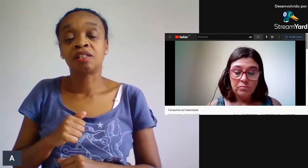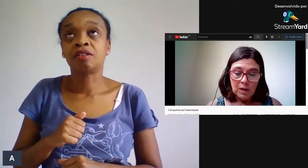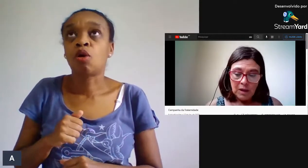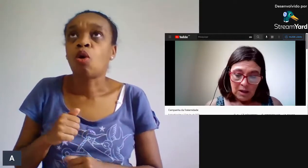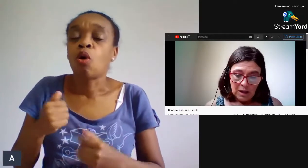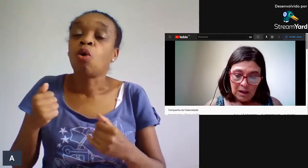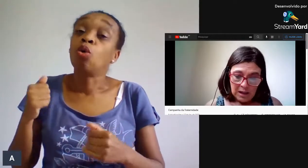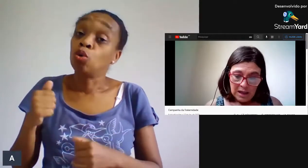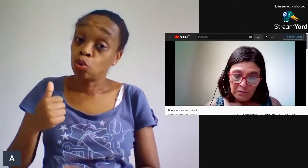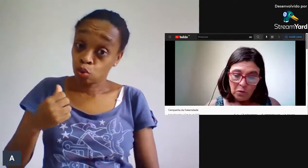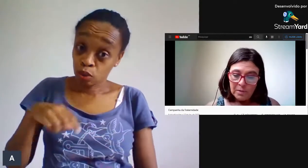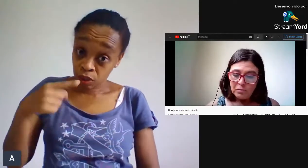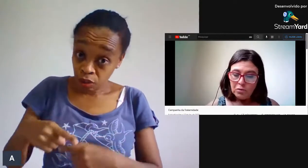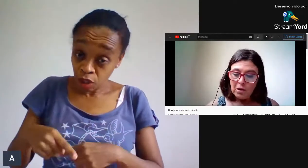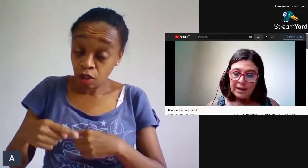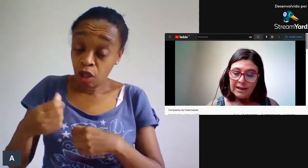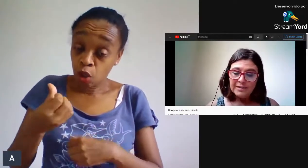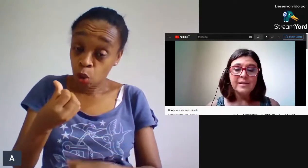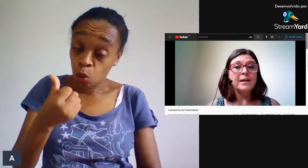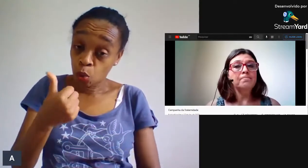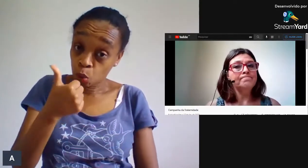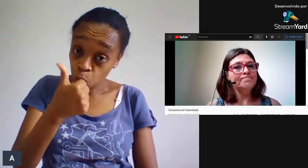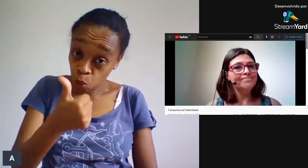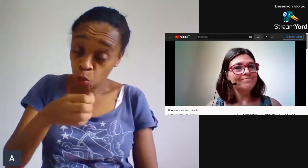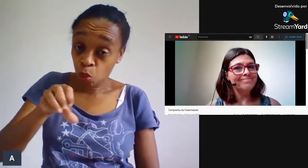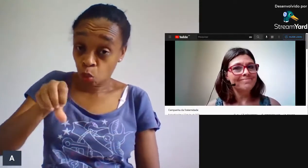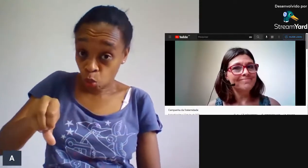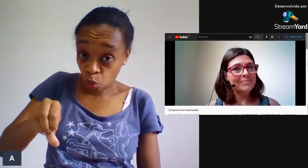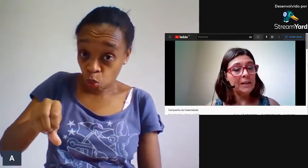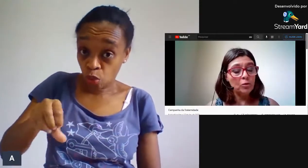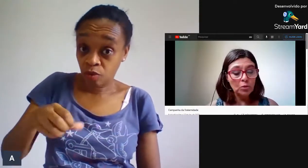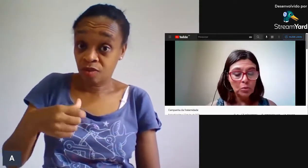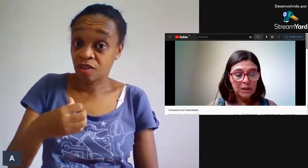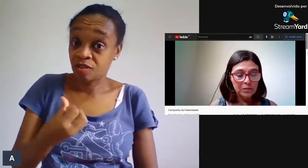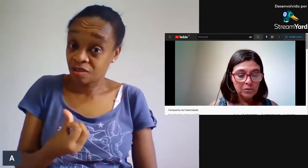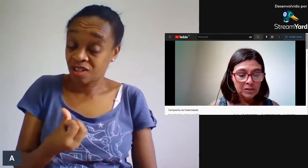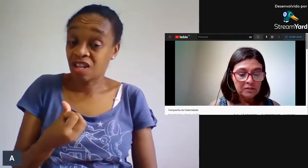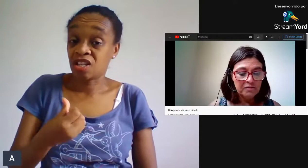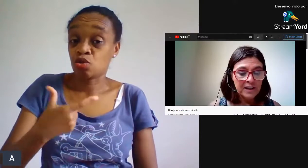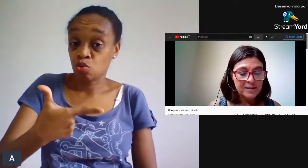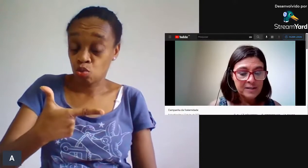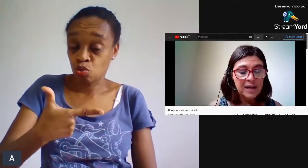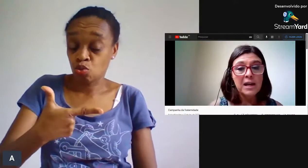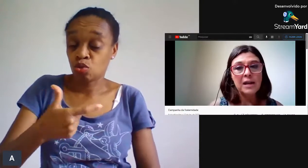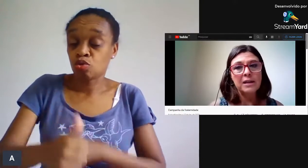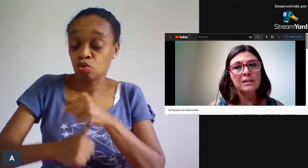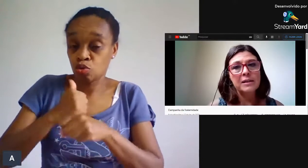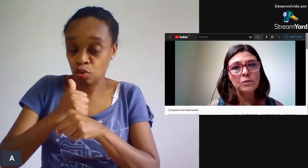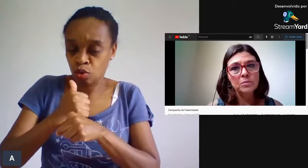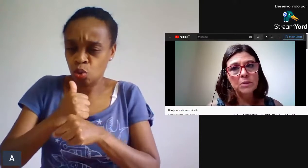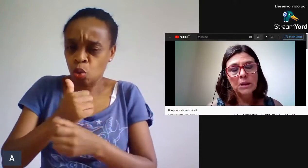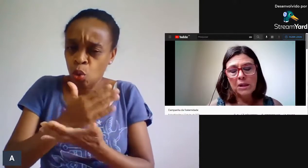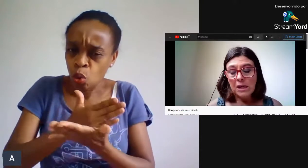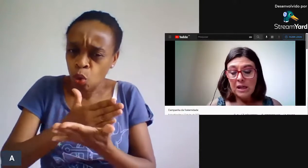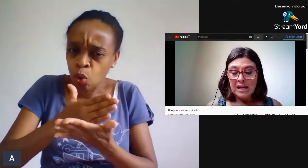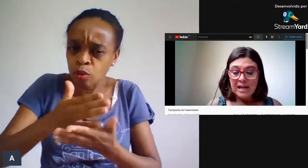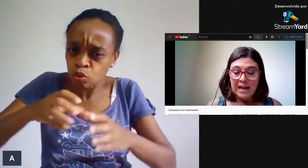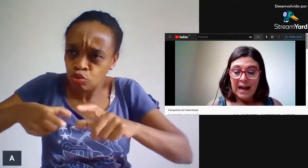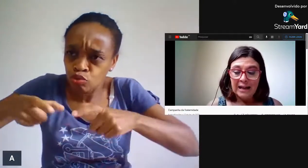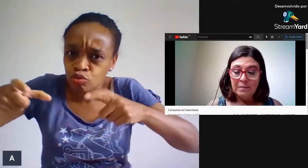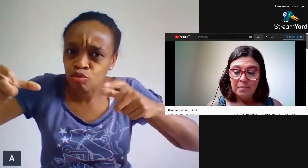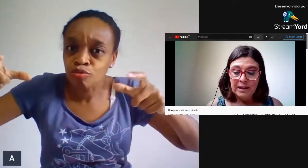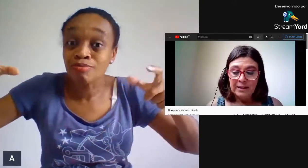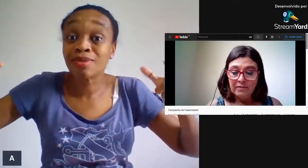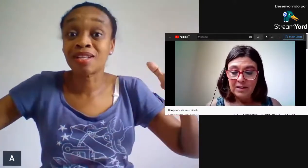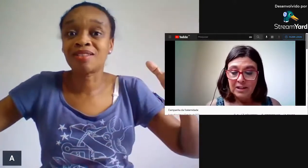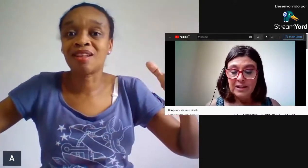adesão e começou a crescer, né? Todo ano se fazia, então,